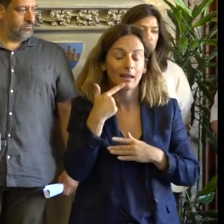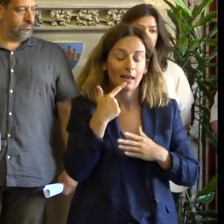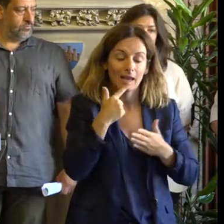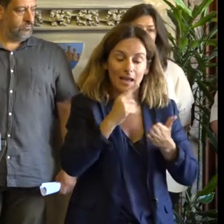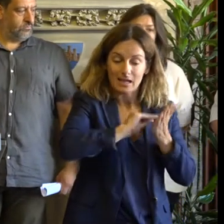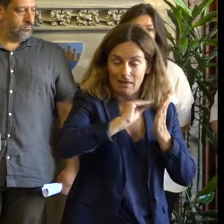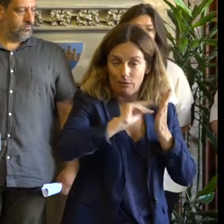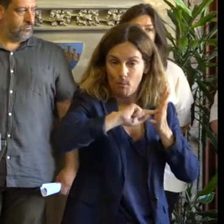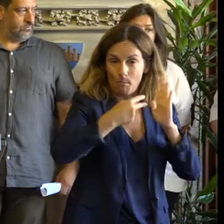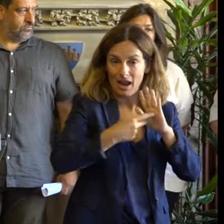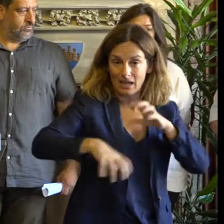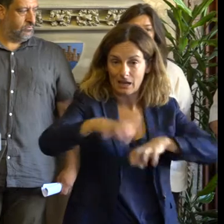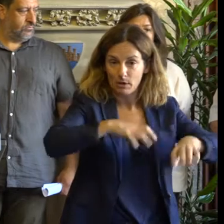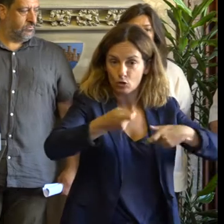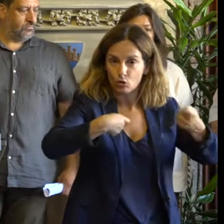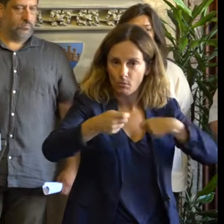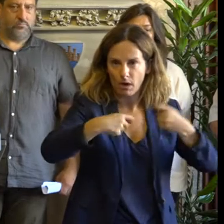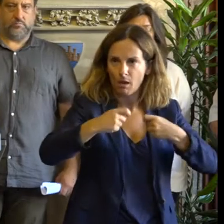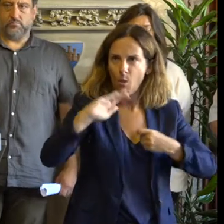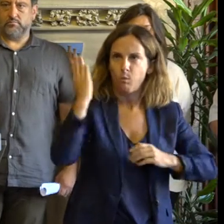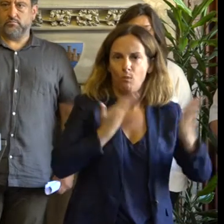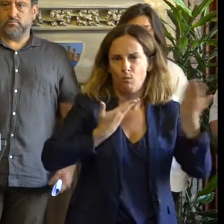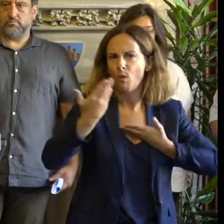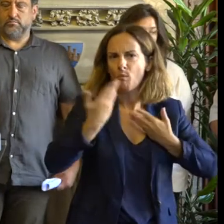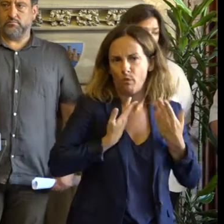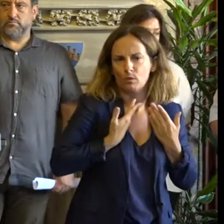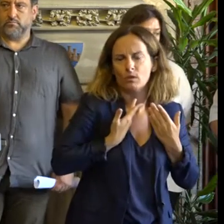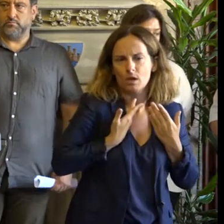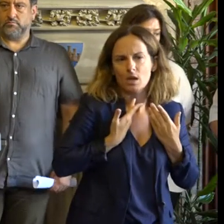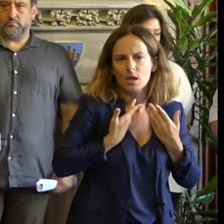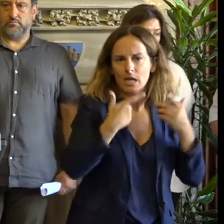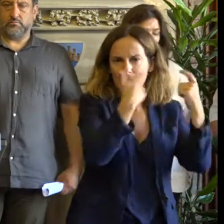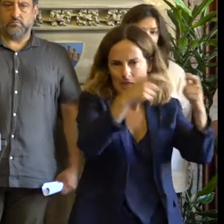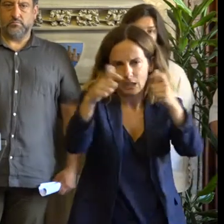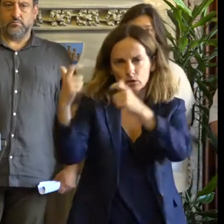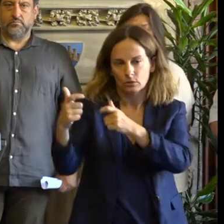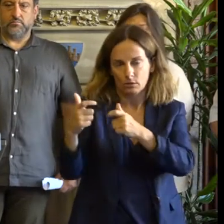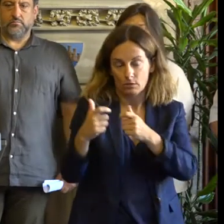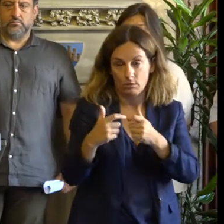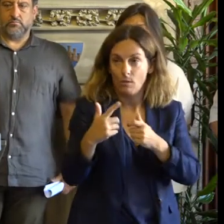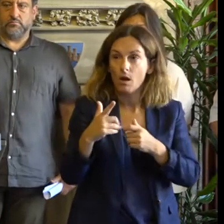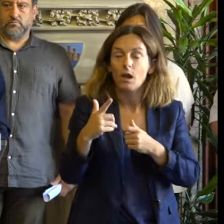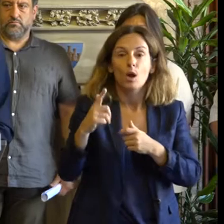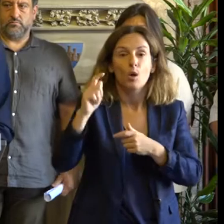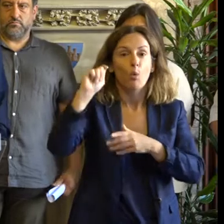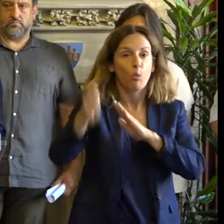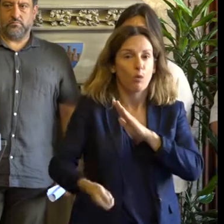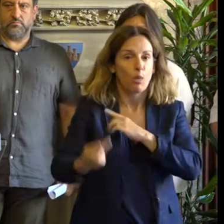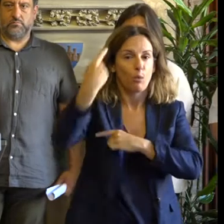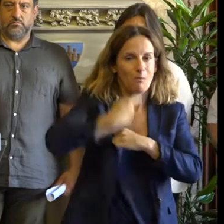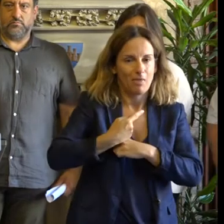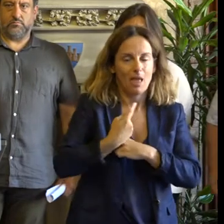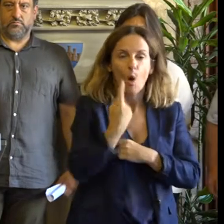comercials, que ha estat atacada des de diferents sectors, i de fet ara hi ha una suspensió que afecta la platja de Palma, que precisament és el que ahir va